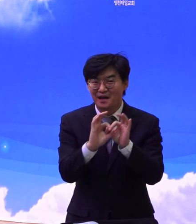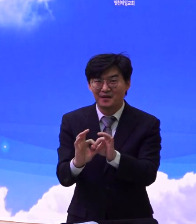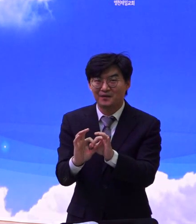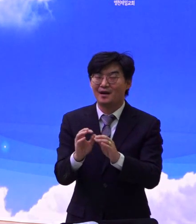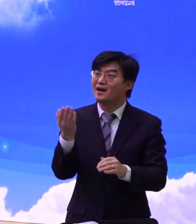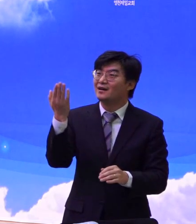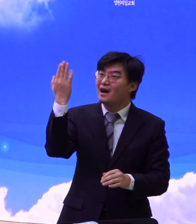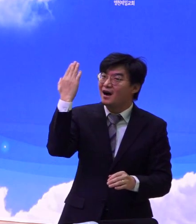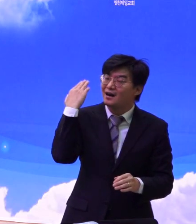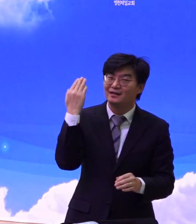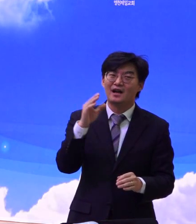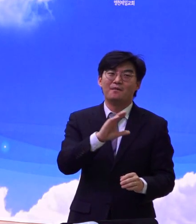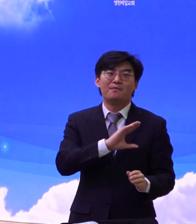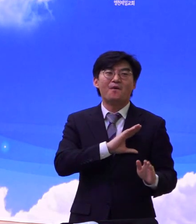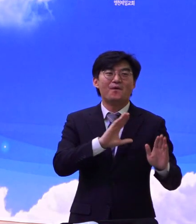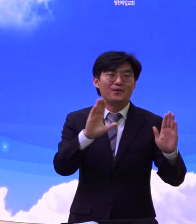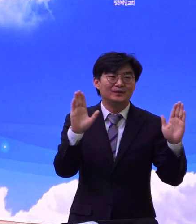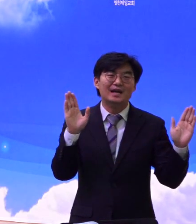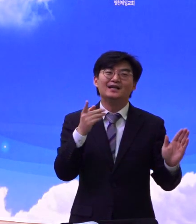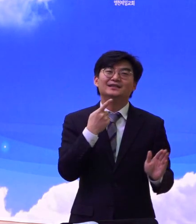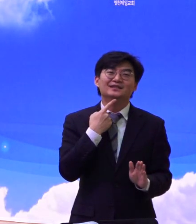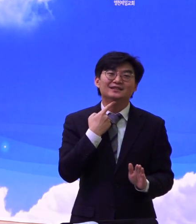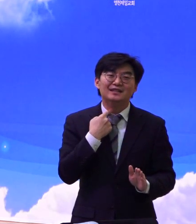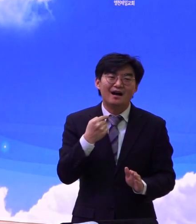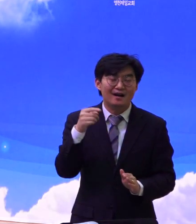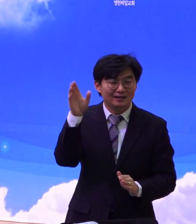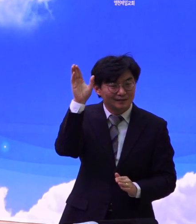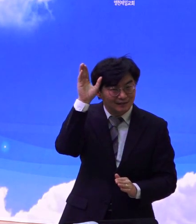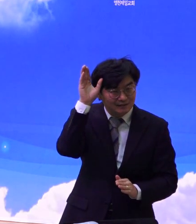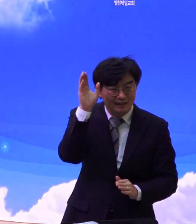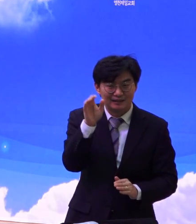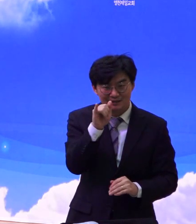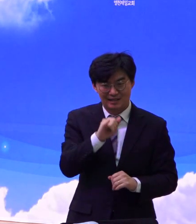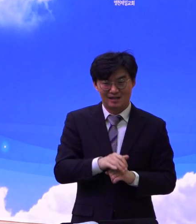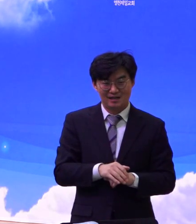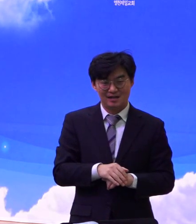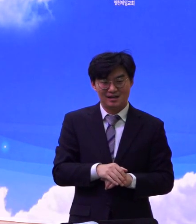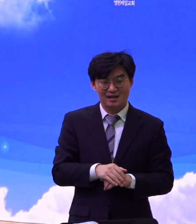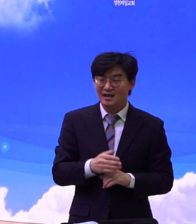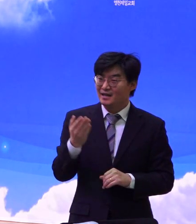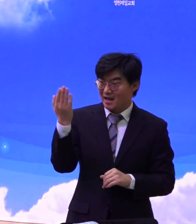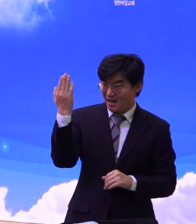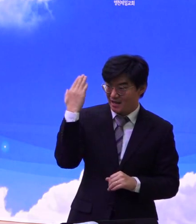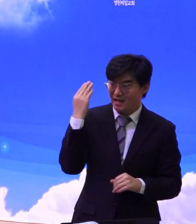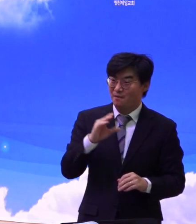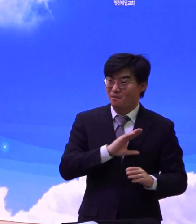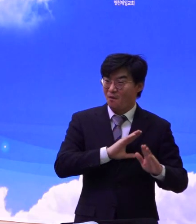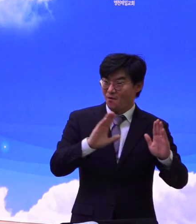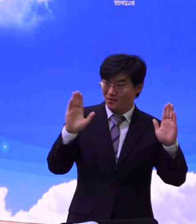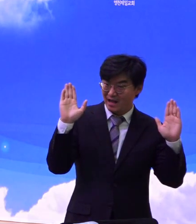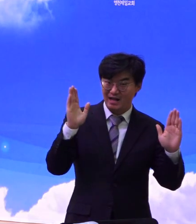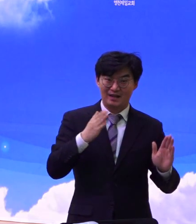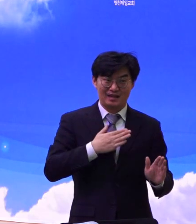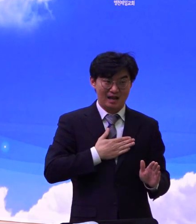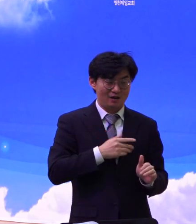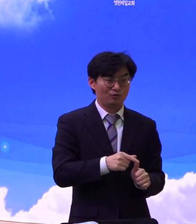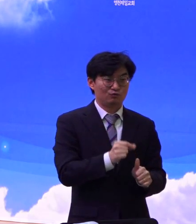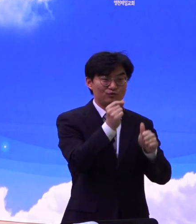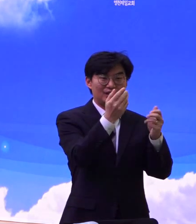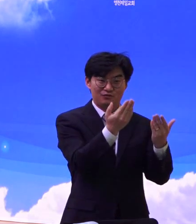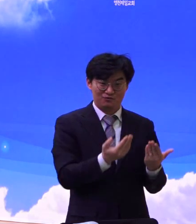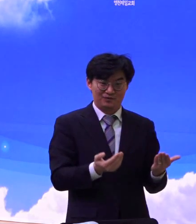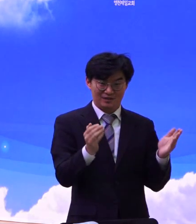과거에 한시적인 그 당시의 상황에서 하나님께서 해결책으로 주셨던 모세의 놋뱀이 수백